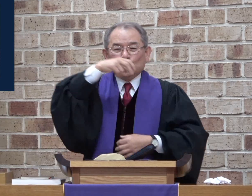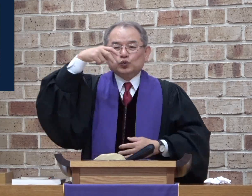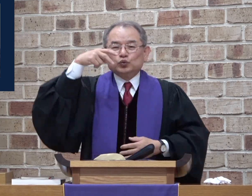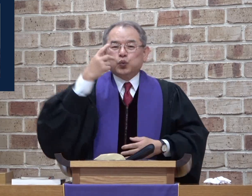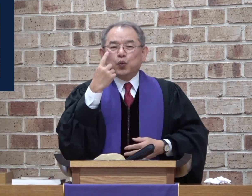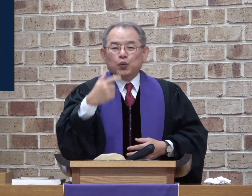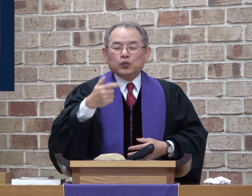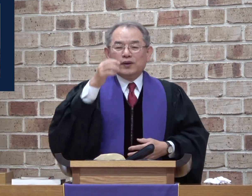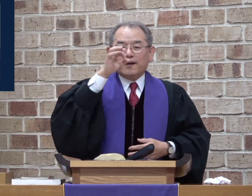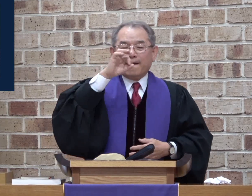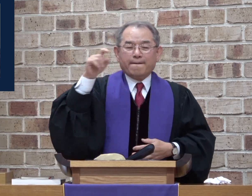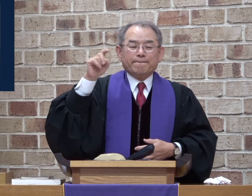도남동에 있는